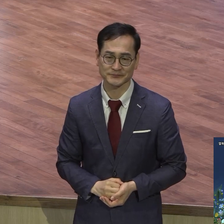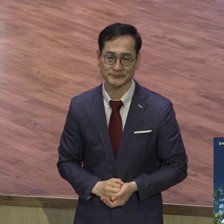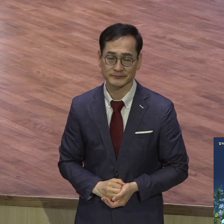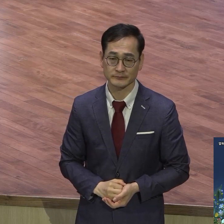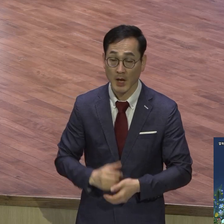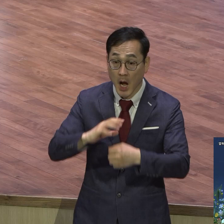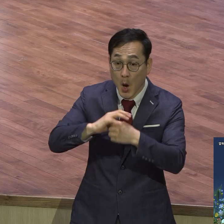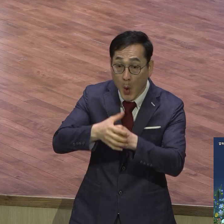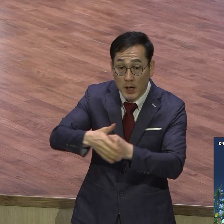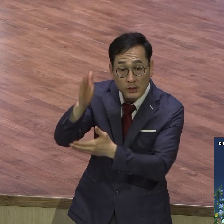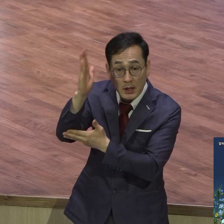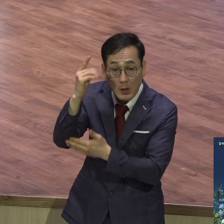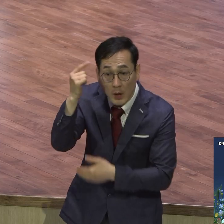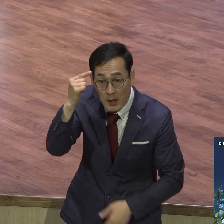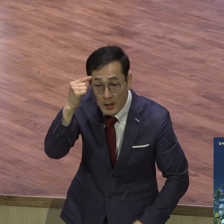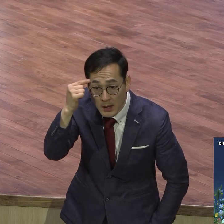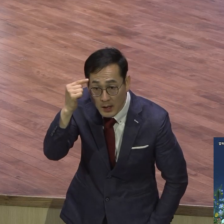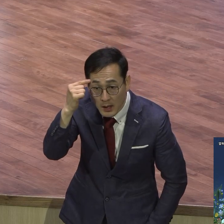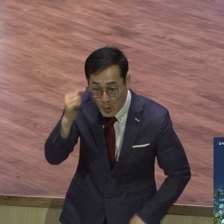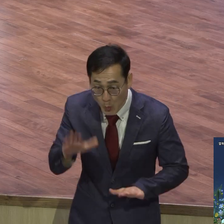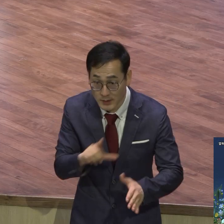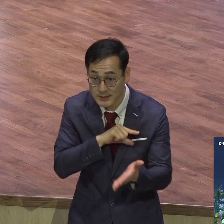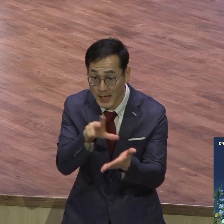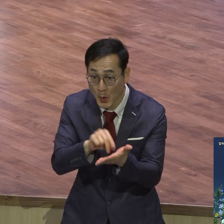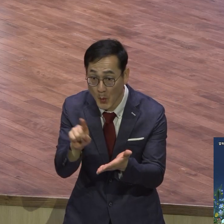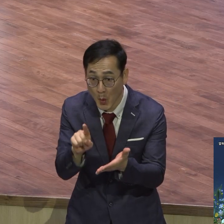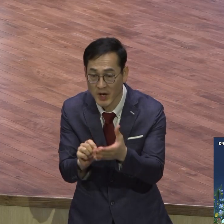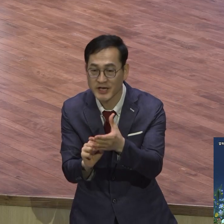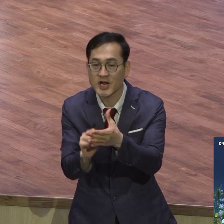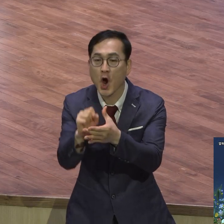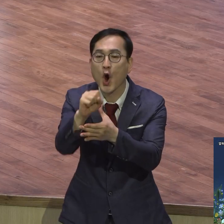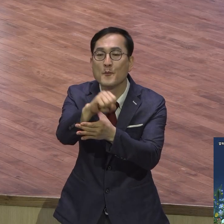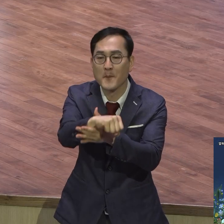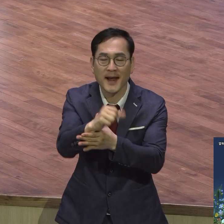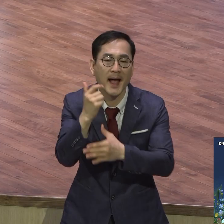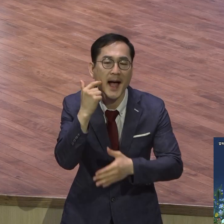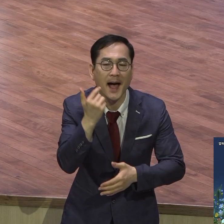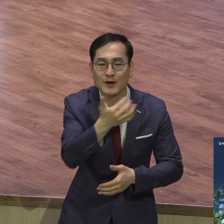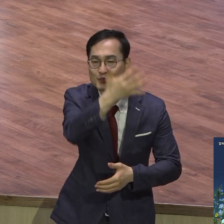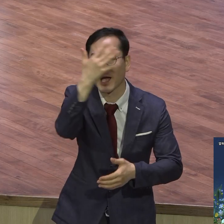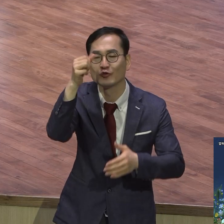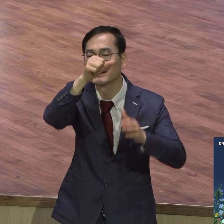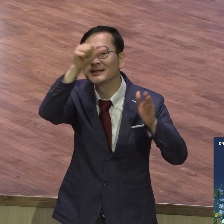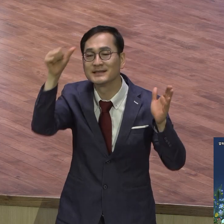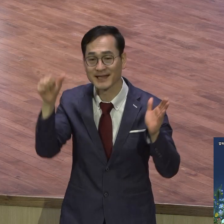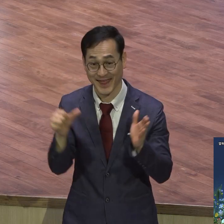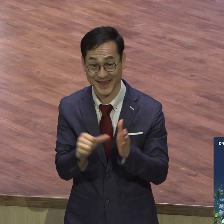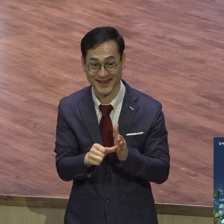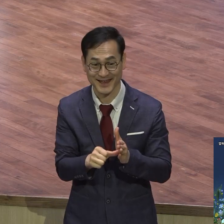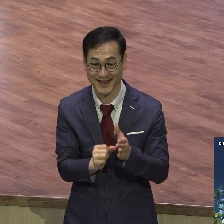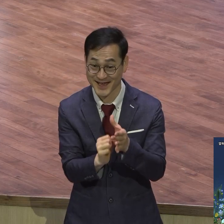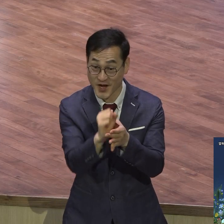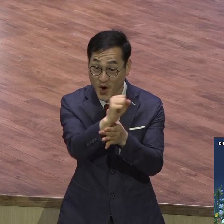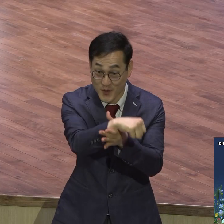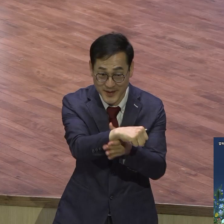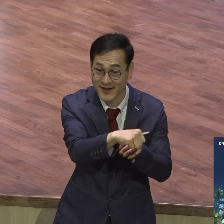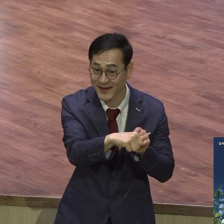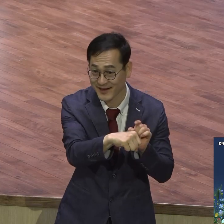하느냐. 오늘 제목이 뭐예요? 열매가 아름다운 인생이다. 열매가